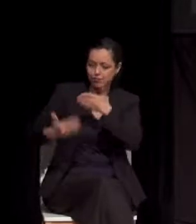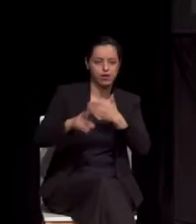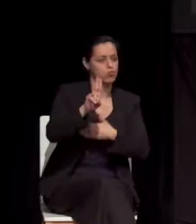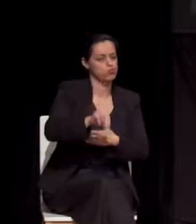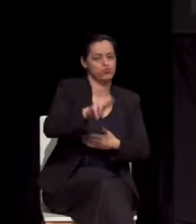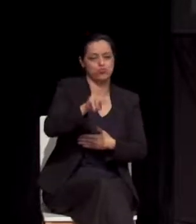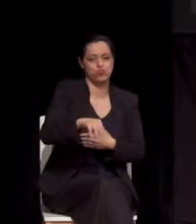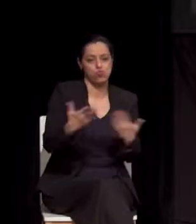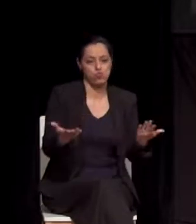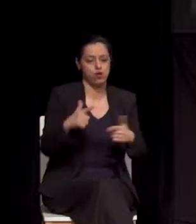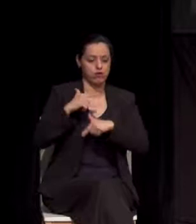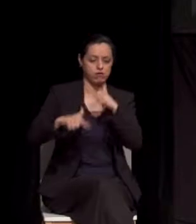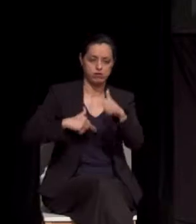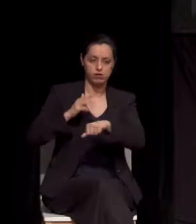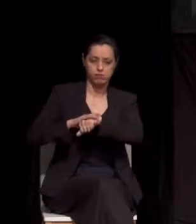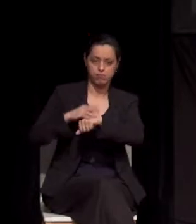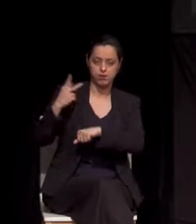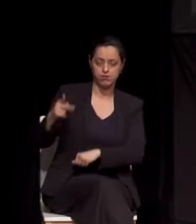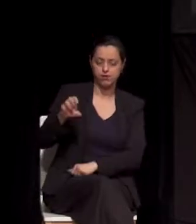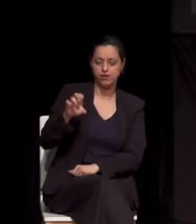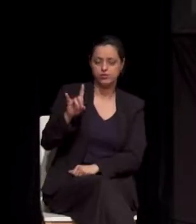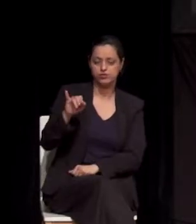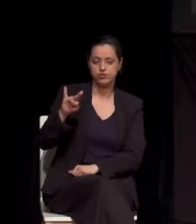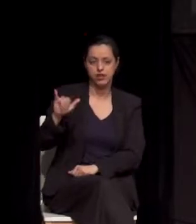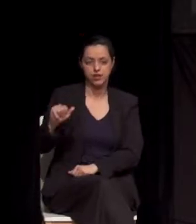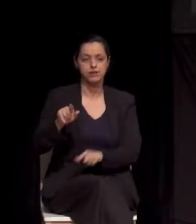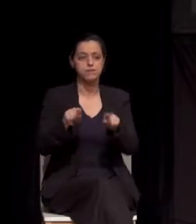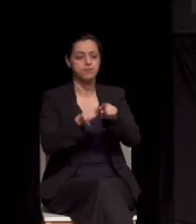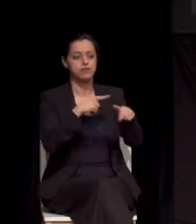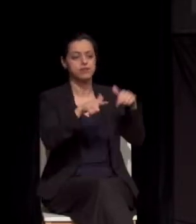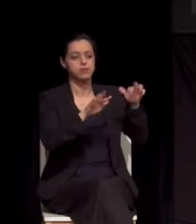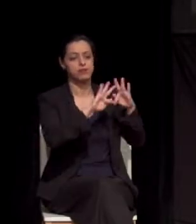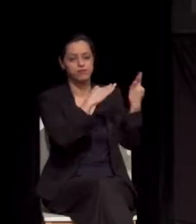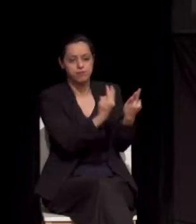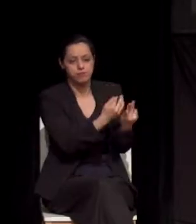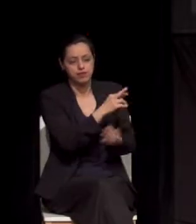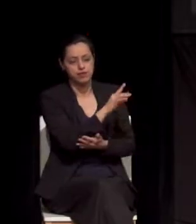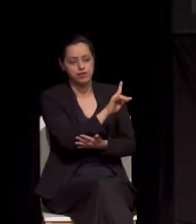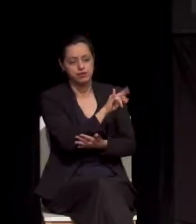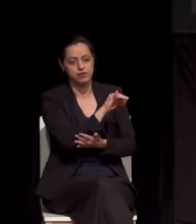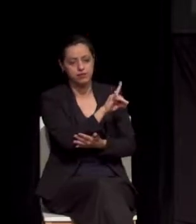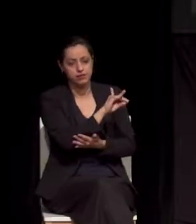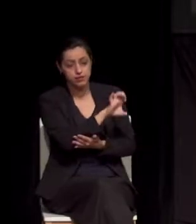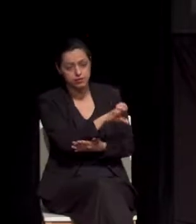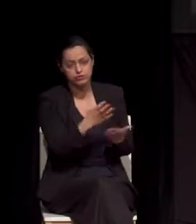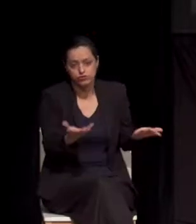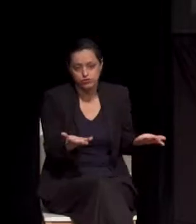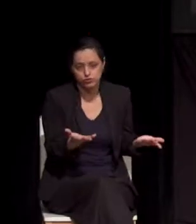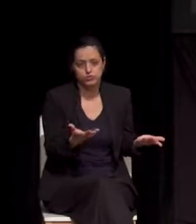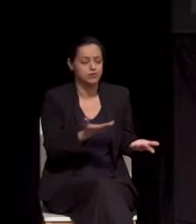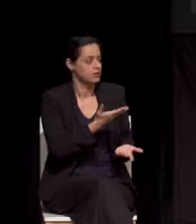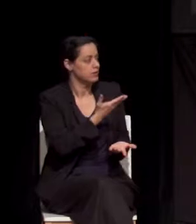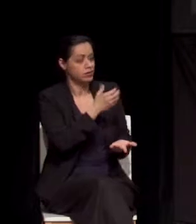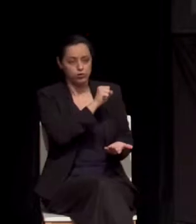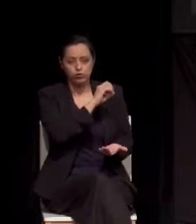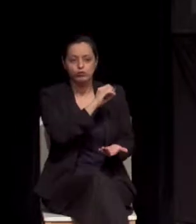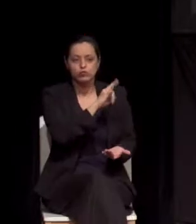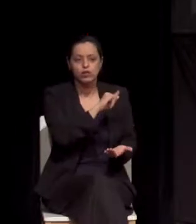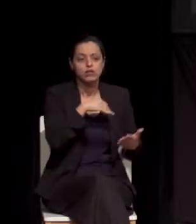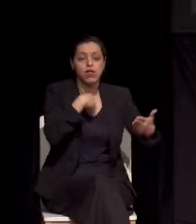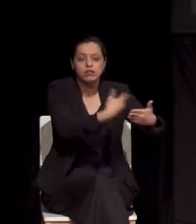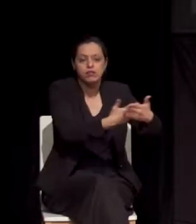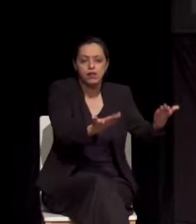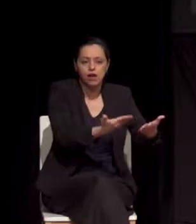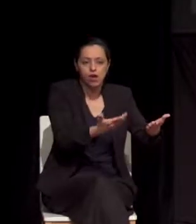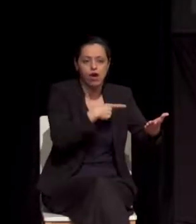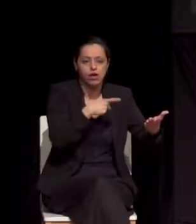da Edneia, um trabalho como o trabalho da família Trindade. O Solano Trindade, até hoje, é uma referência. Não